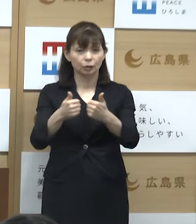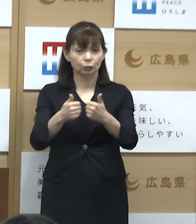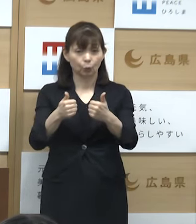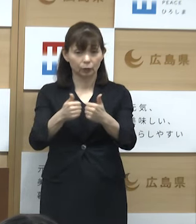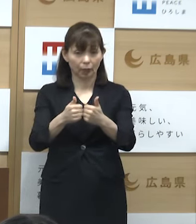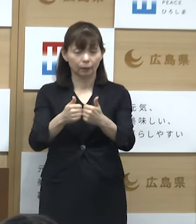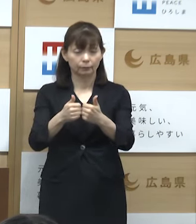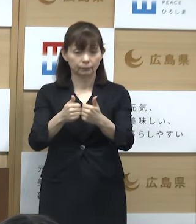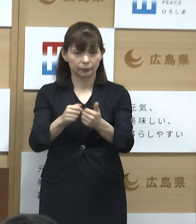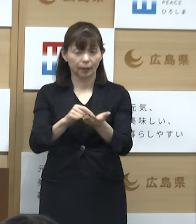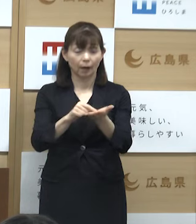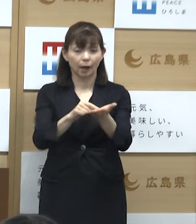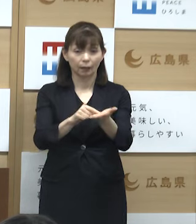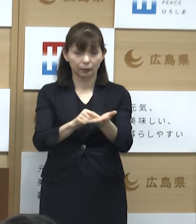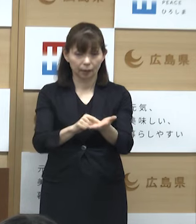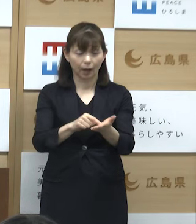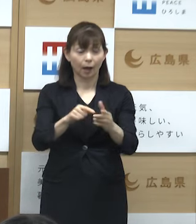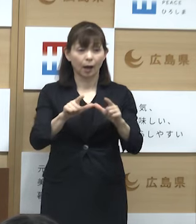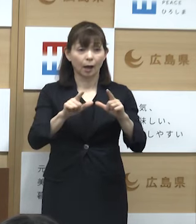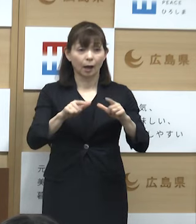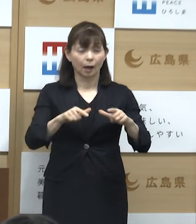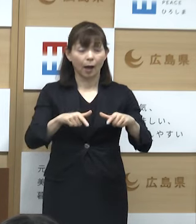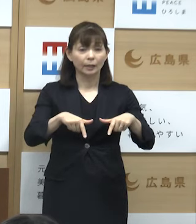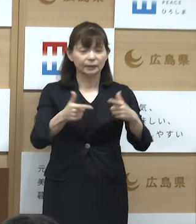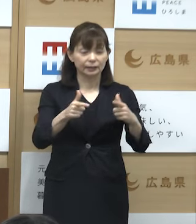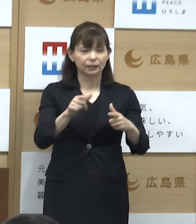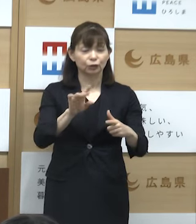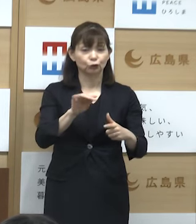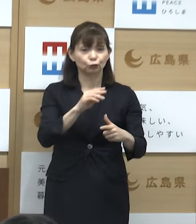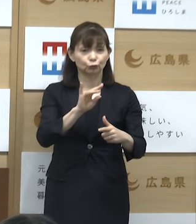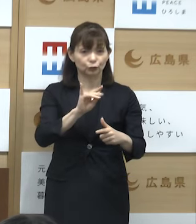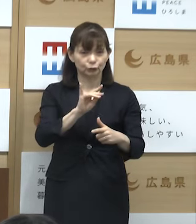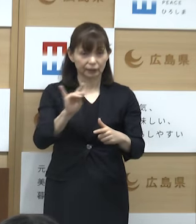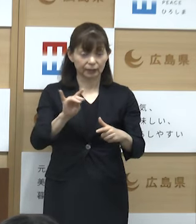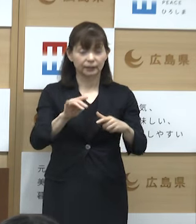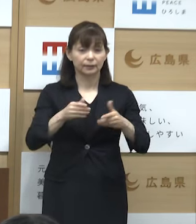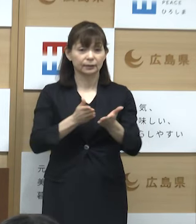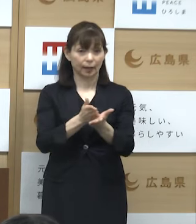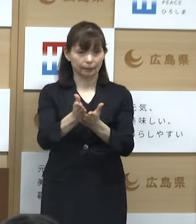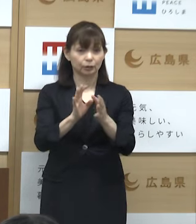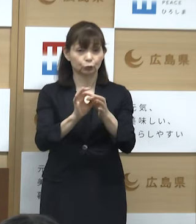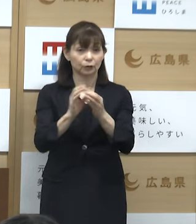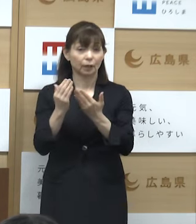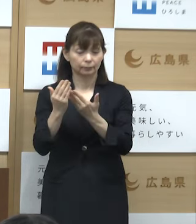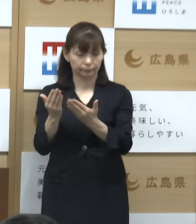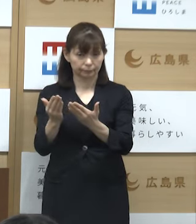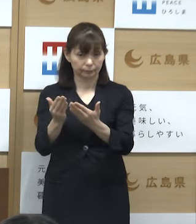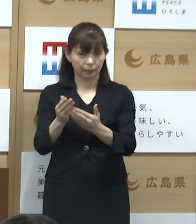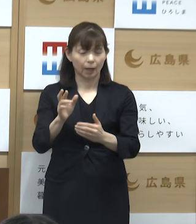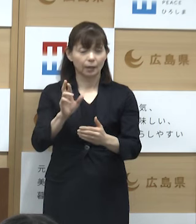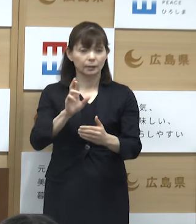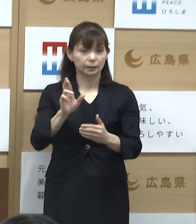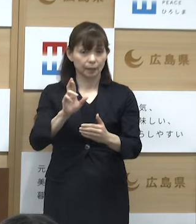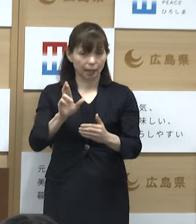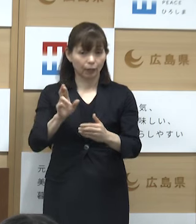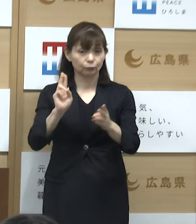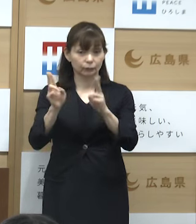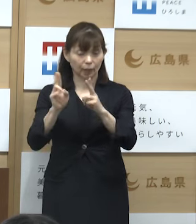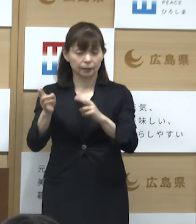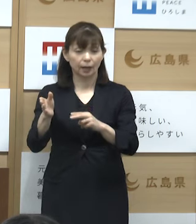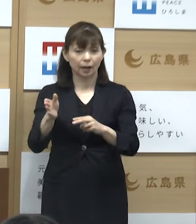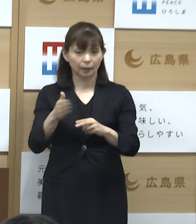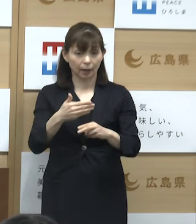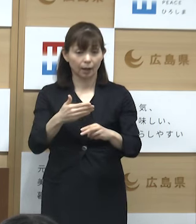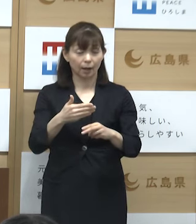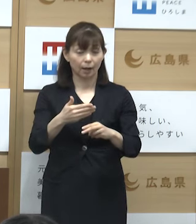った木次線の件でお伺いしたいことがあります。現状としてその JR 西日本からその木次線の、まあ、その相談沿線自治体に相